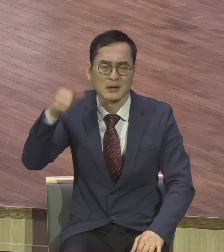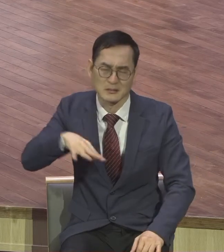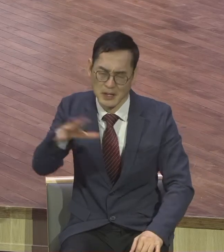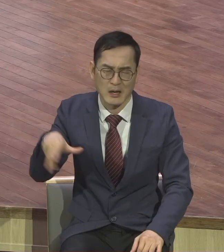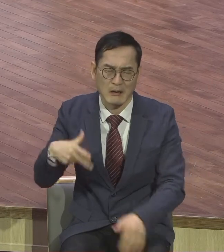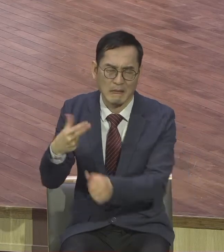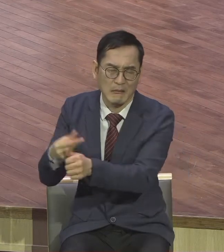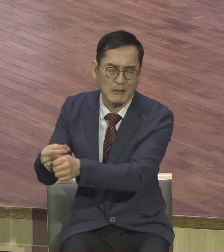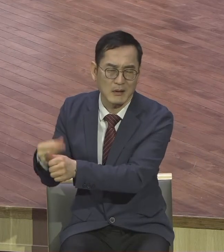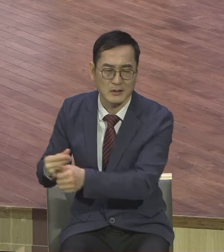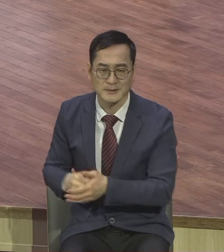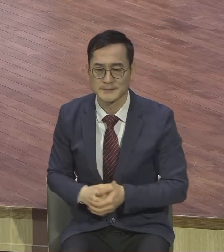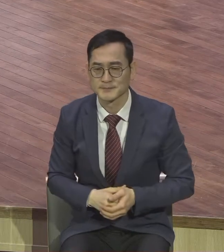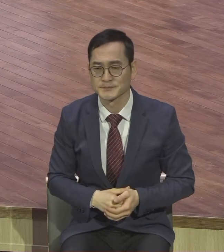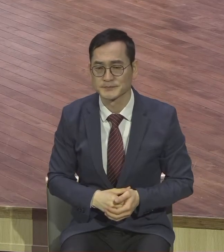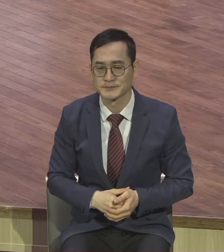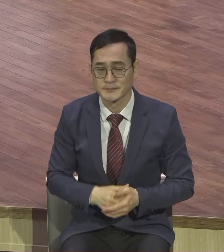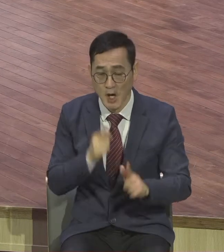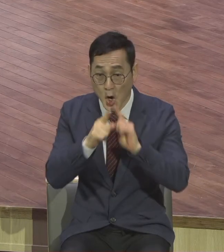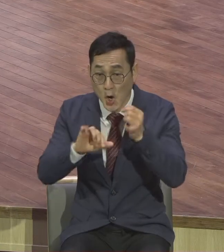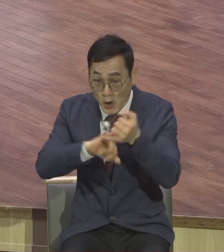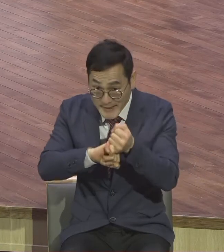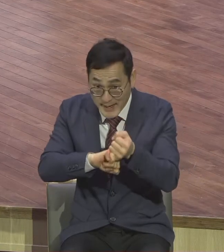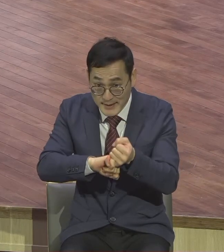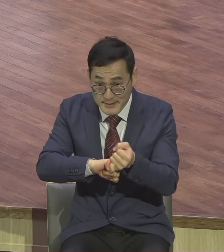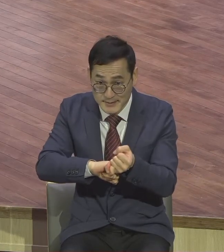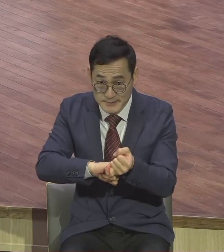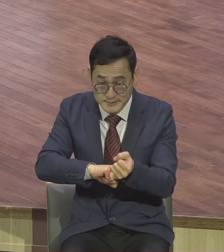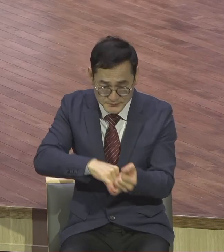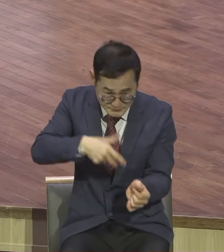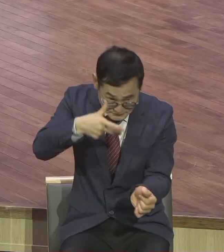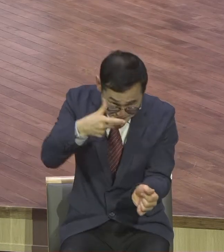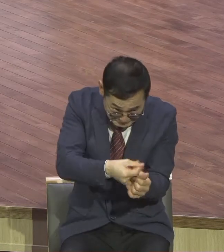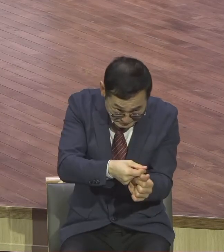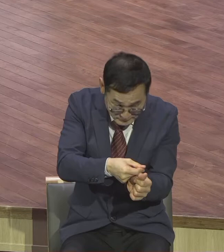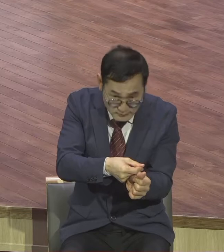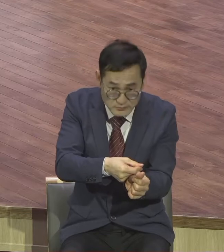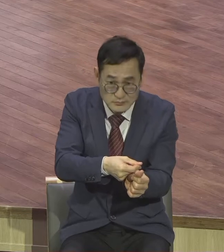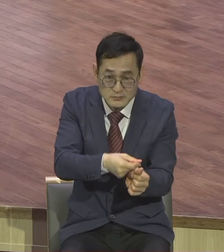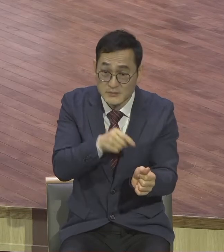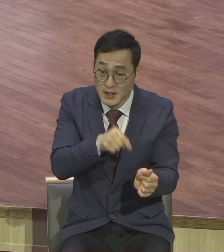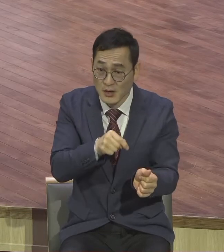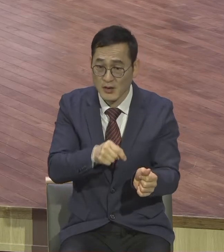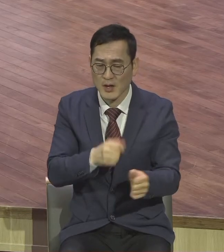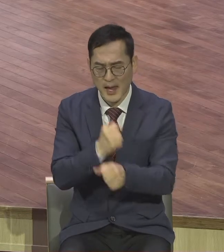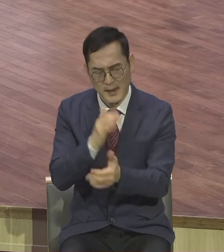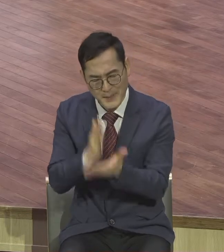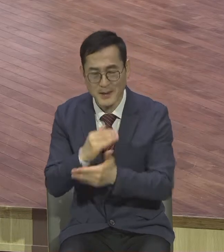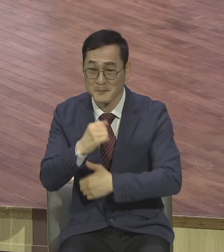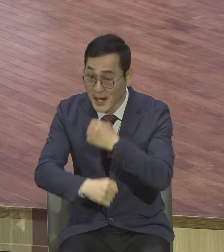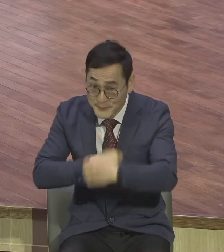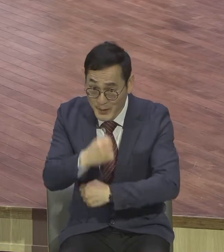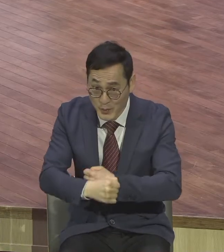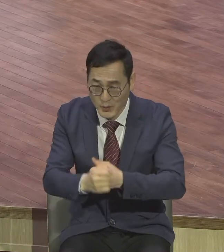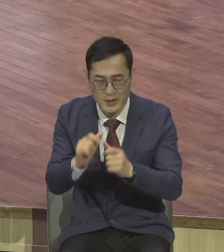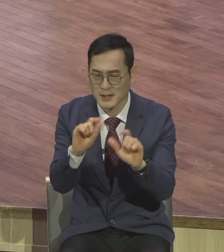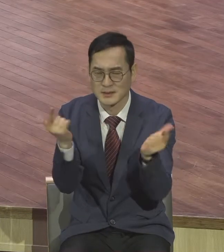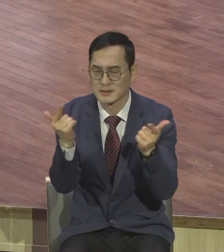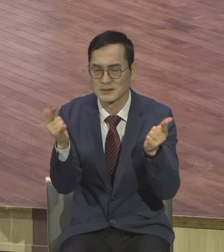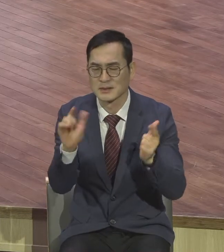그래서 언약 각인이란 것은요 여러분이 자녀들이 해도 되고 안 해도 되는 사건이 아니에요. 지금